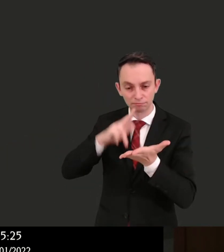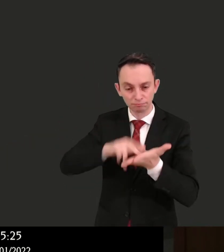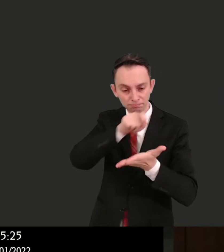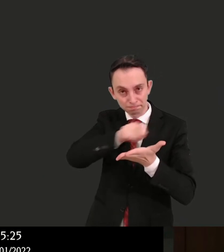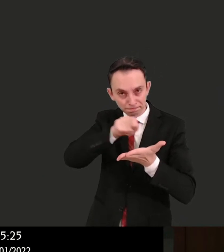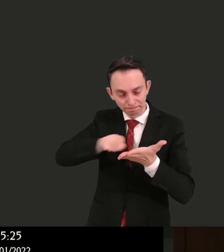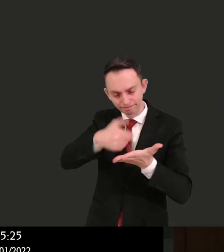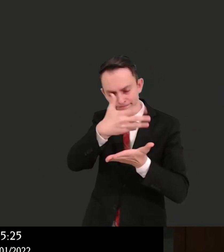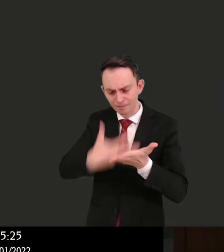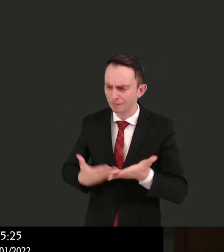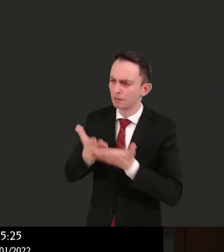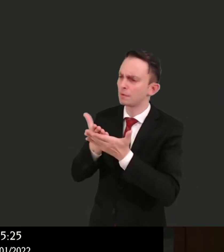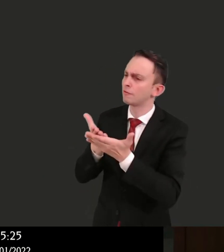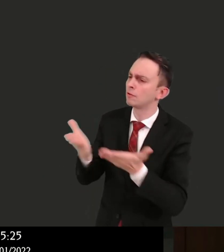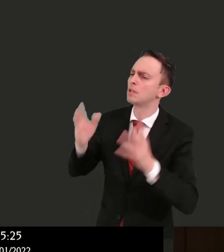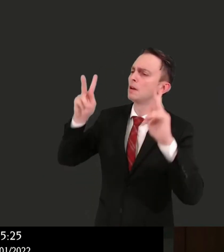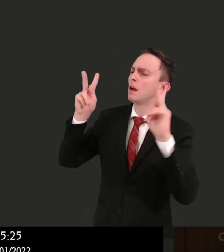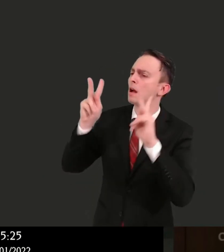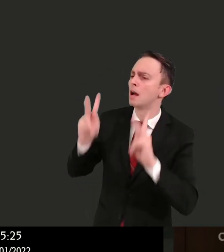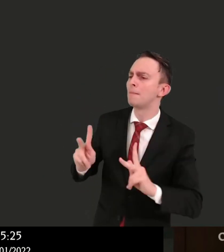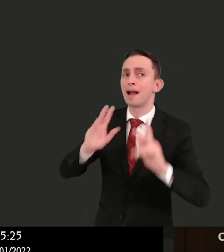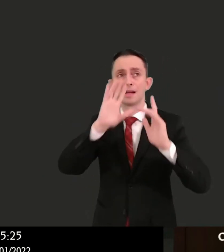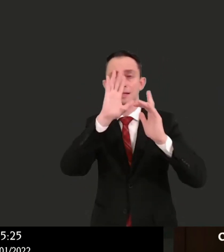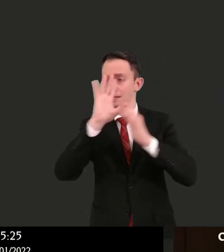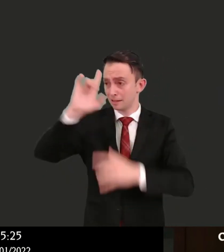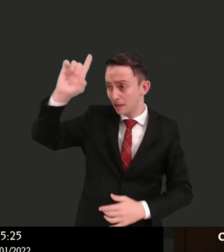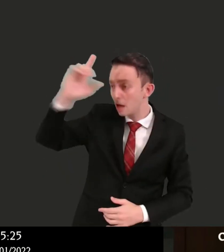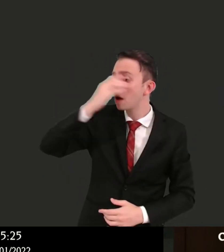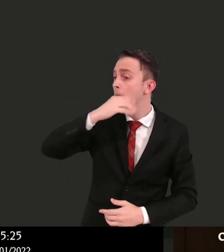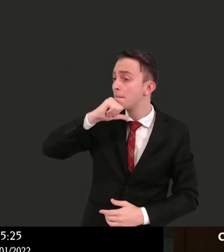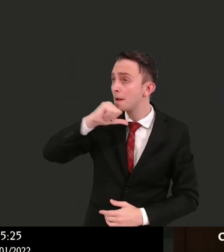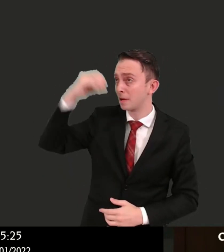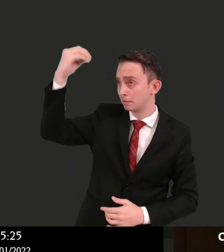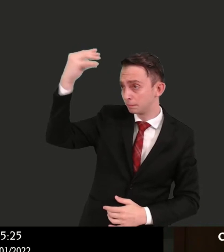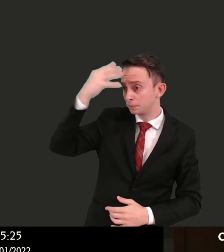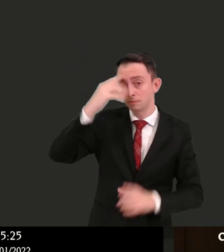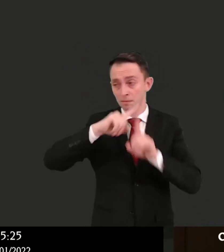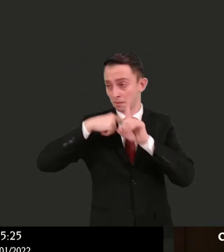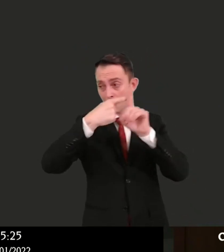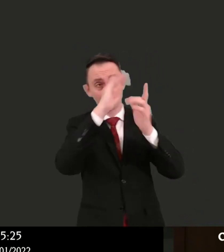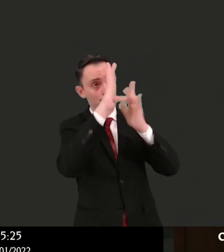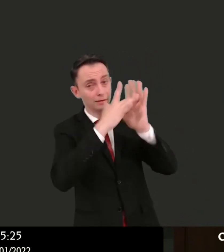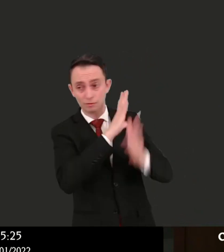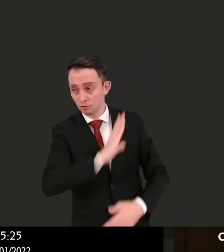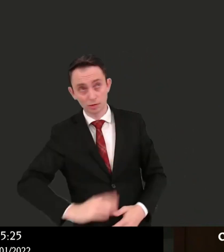vós e paz da parte de Deus, nosso Pai, e da do Senhor Jesus